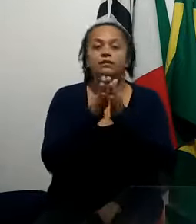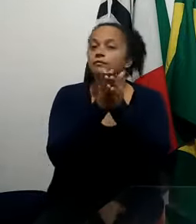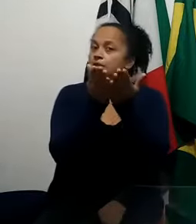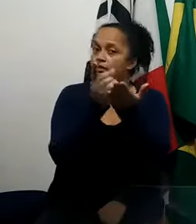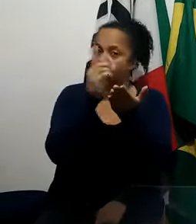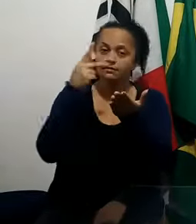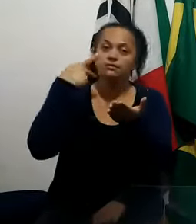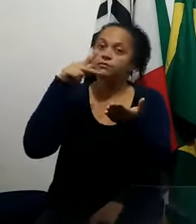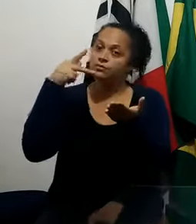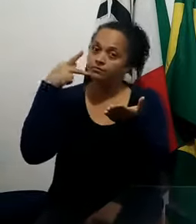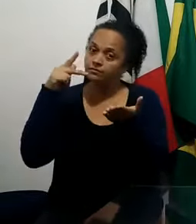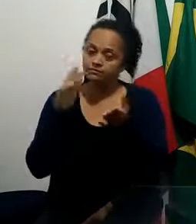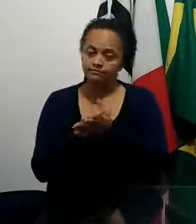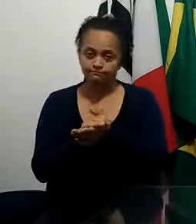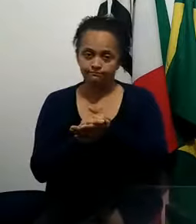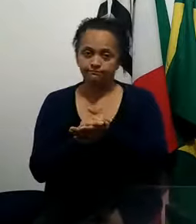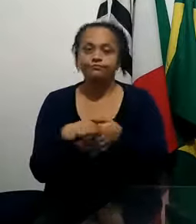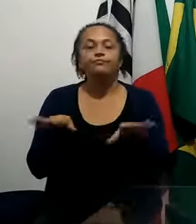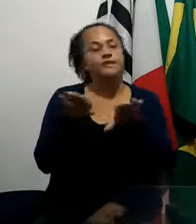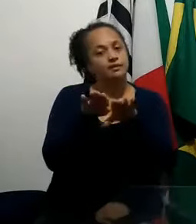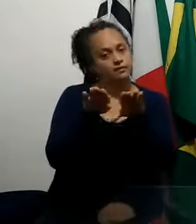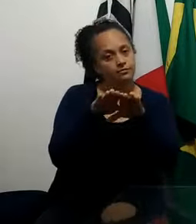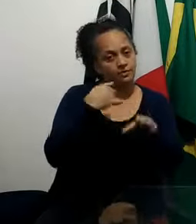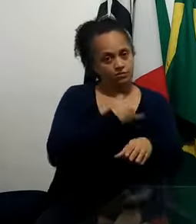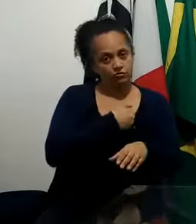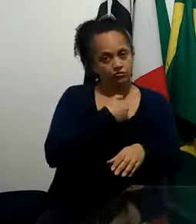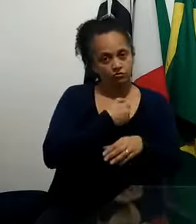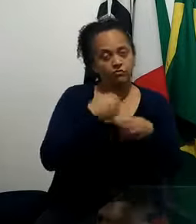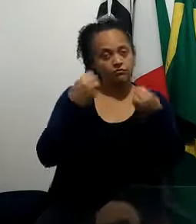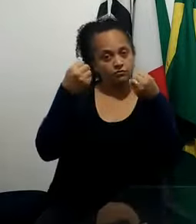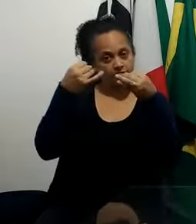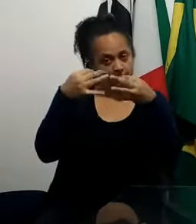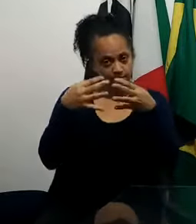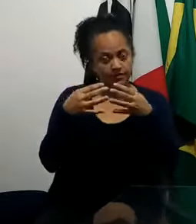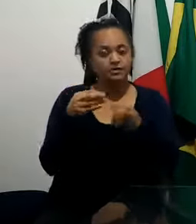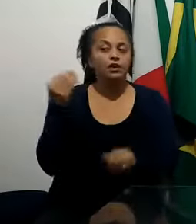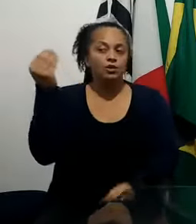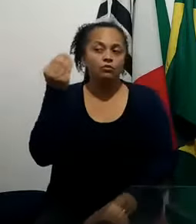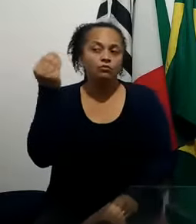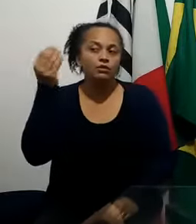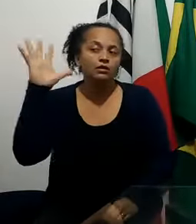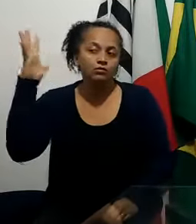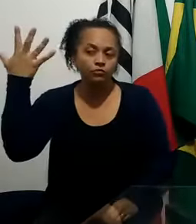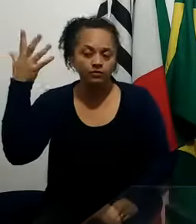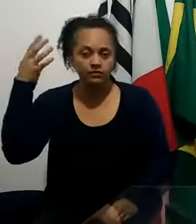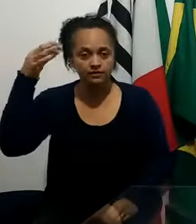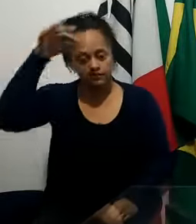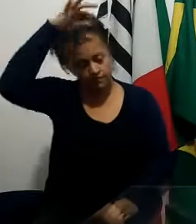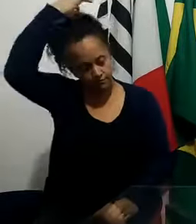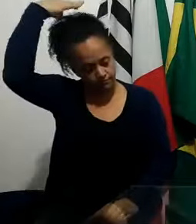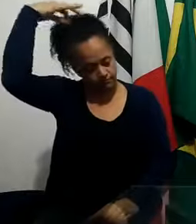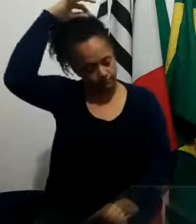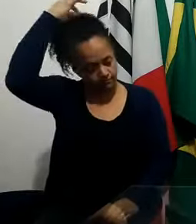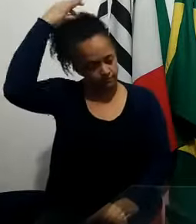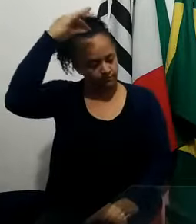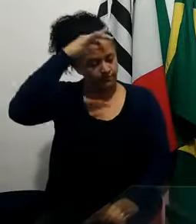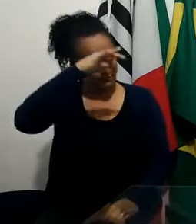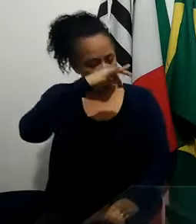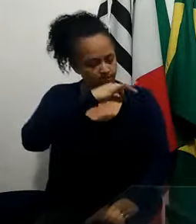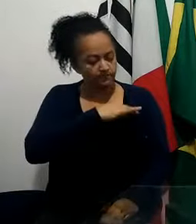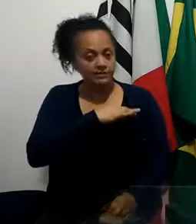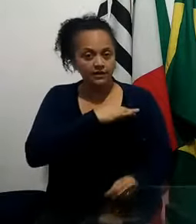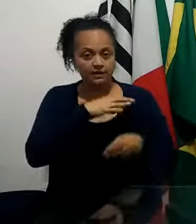profética. E João 16,3, Jesus diz: quando vier o Espírito da verdade, ele vos guiará a toda a